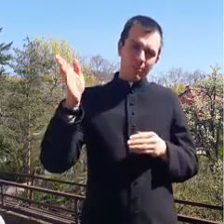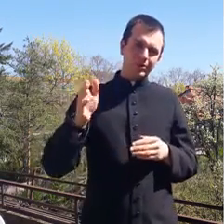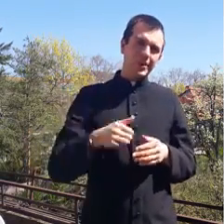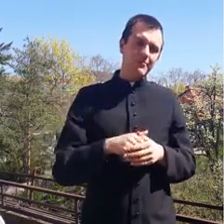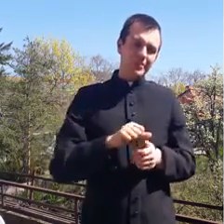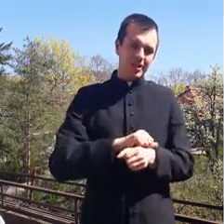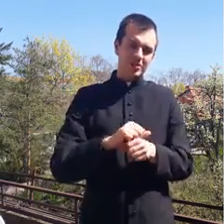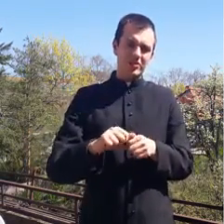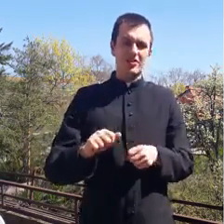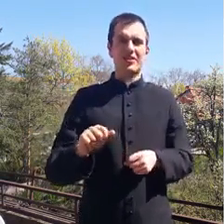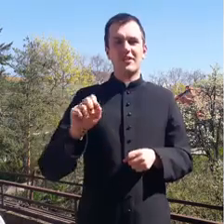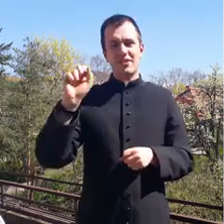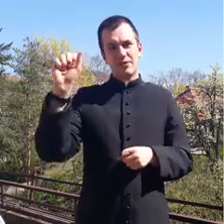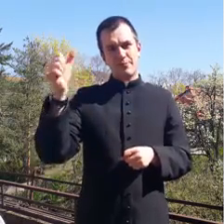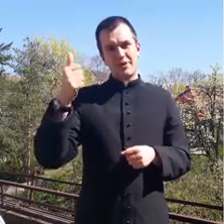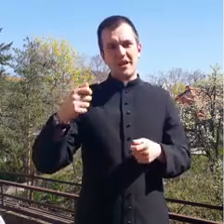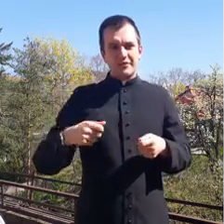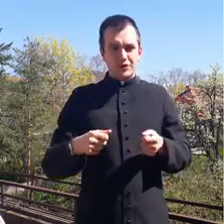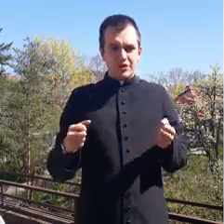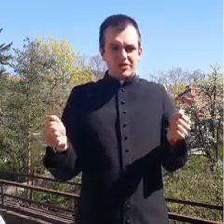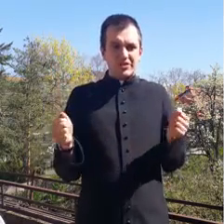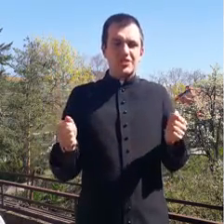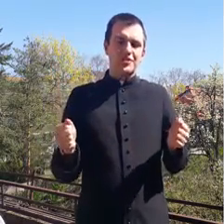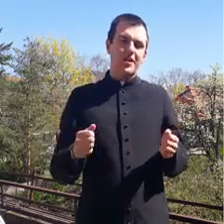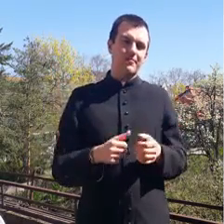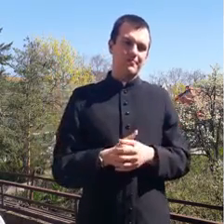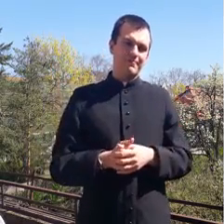potem jest pierwszy stycznia